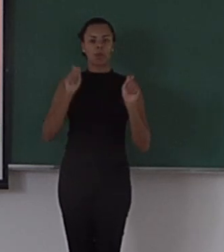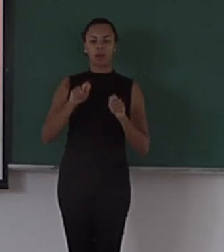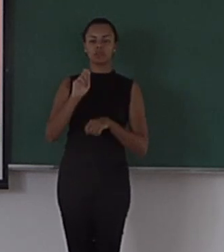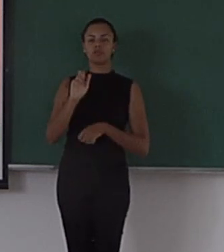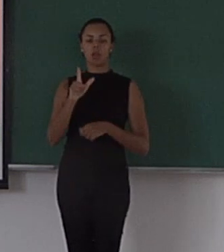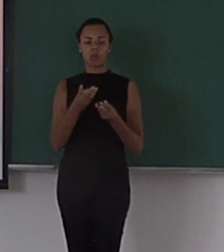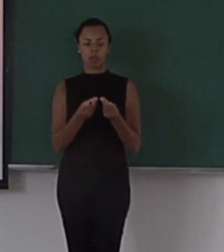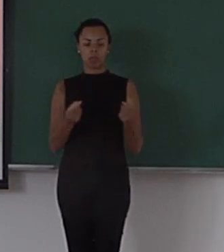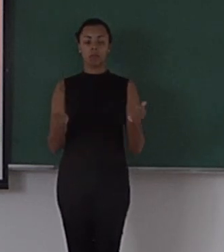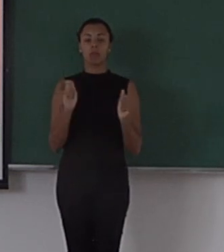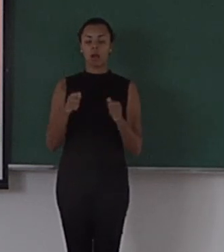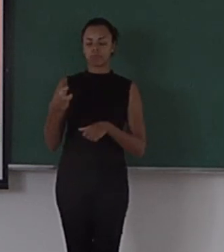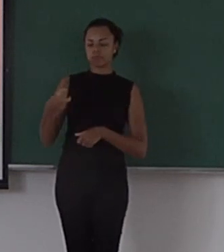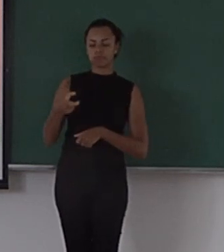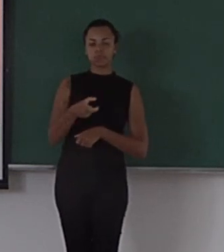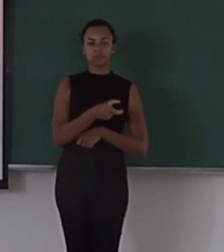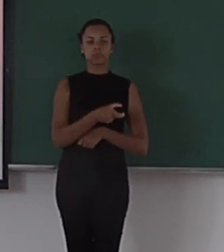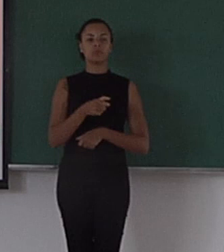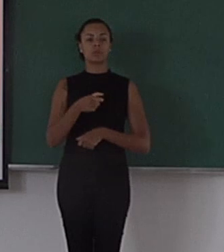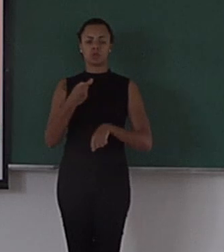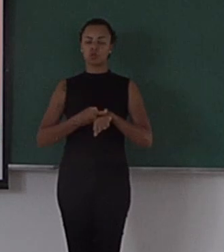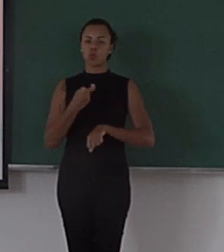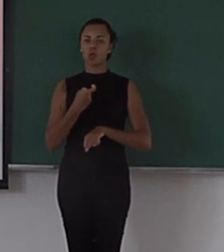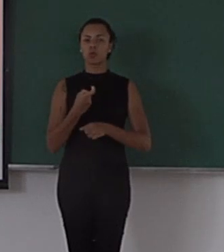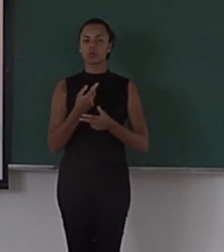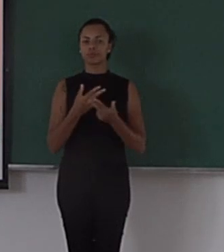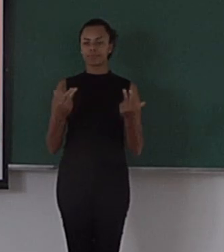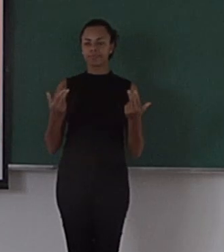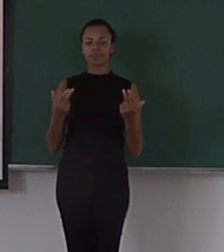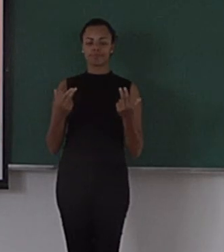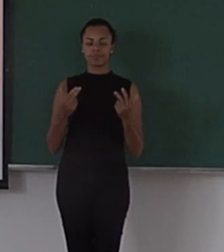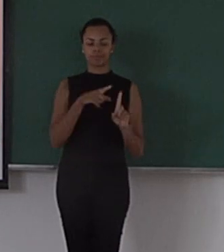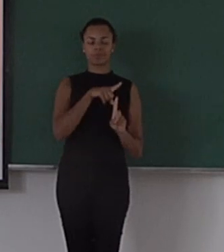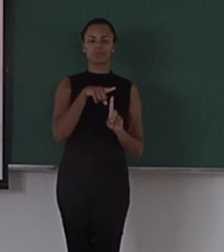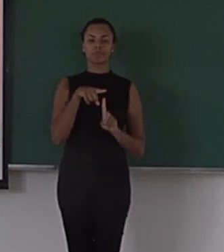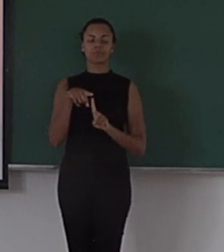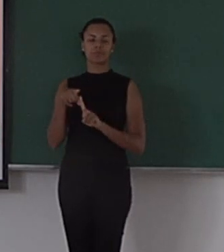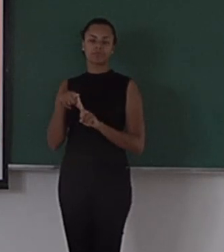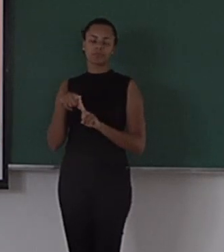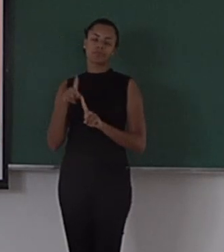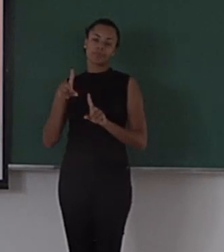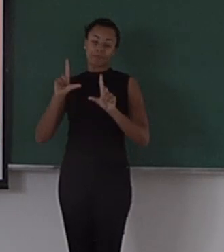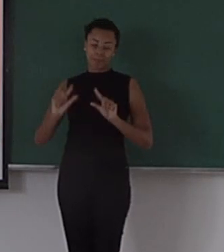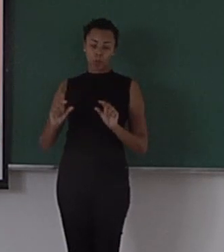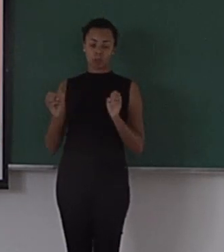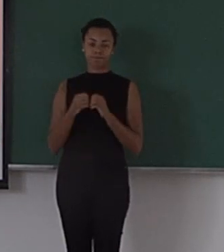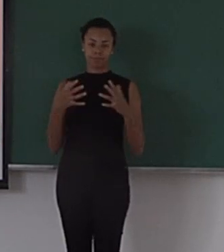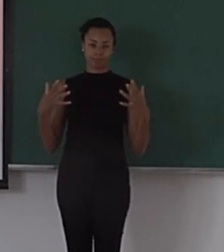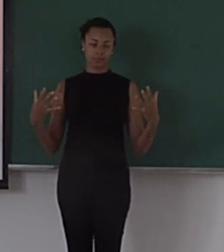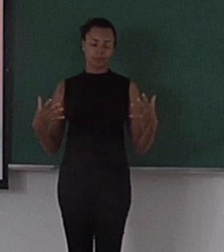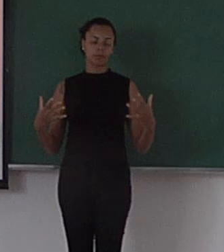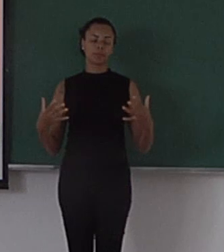gel, álcool em pastilha, álcool sólido, para poder tentar diminuir, porque ele perde a capacidade de explosão dele,